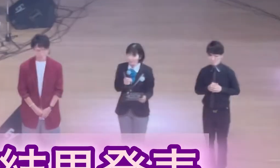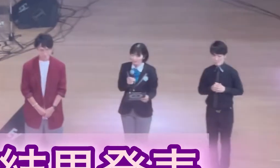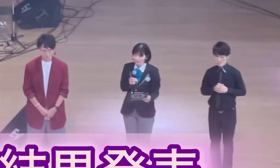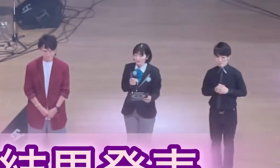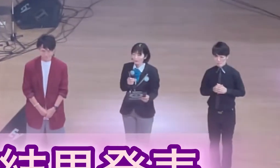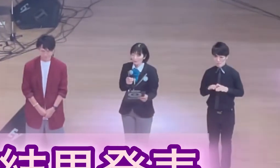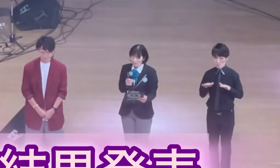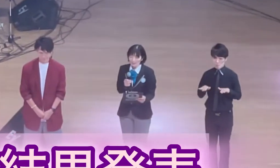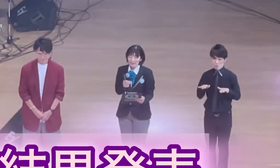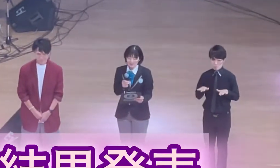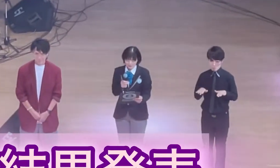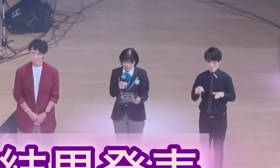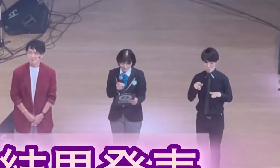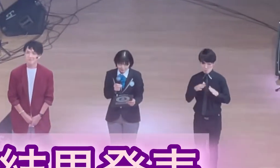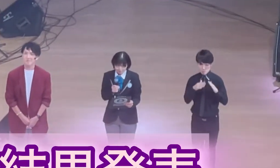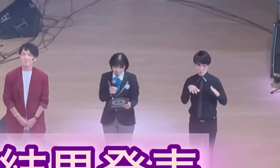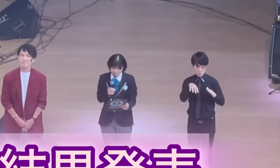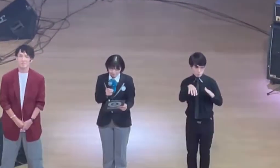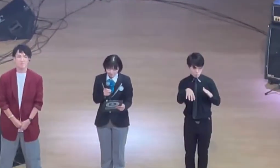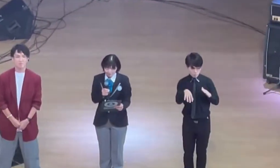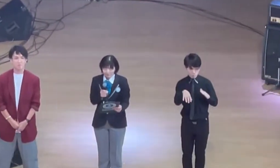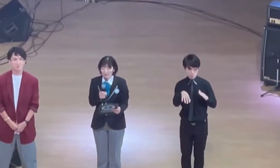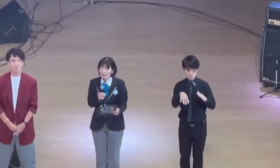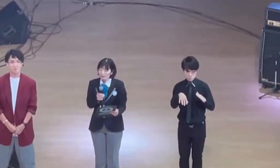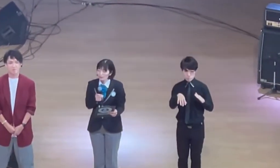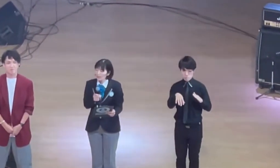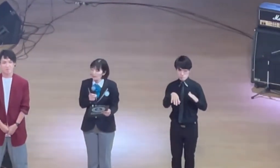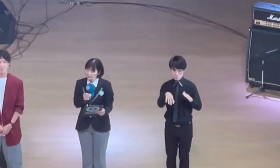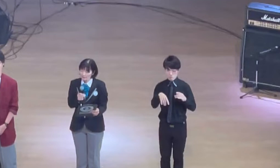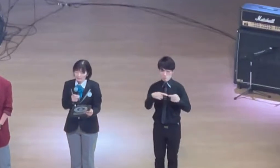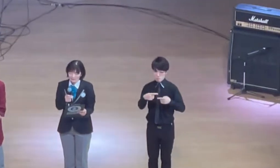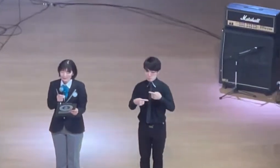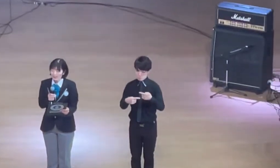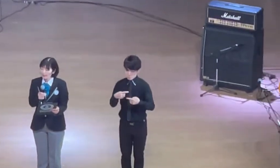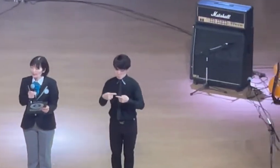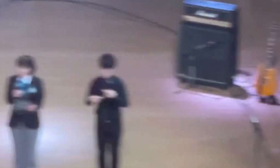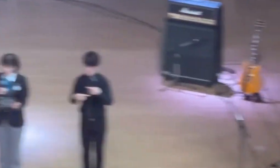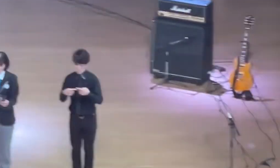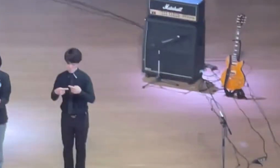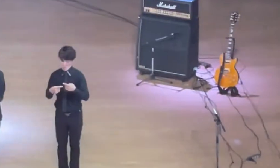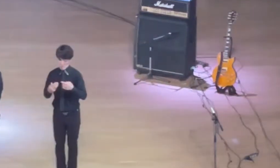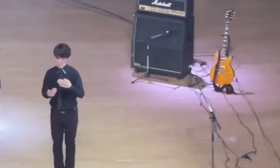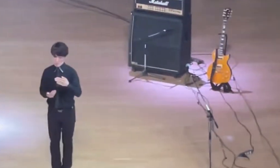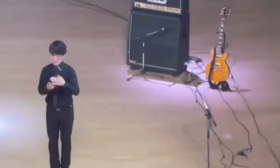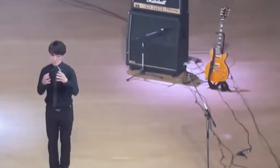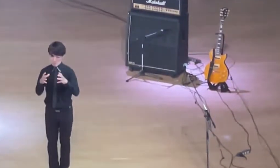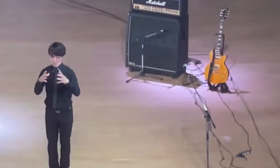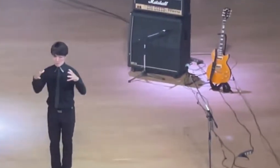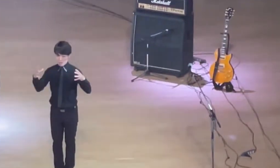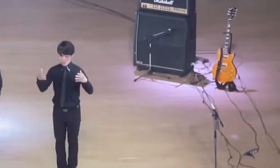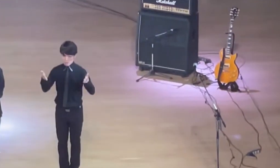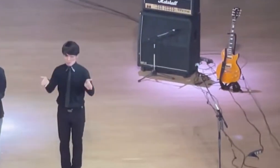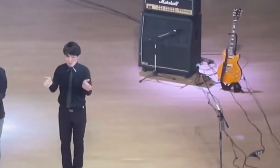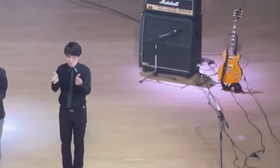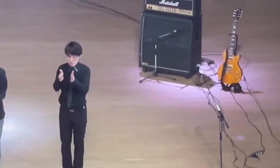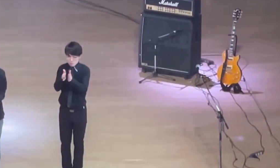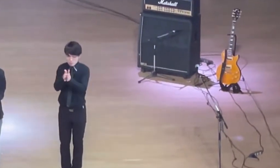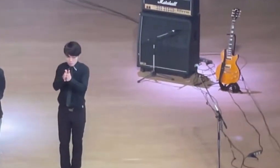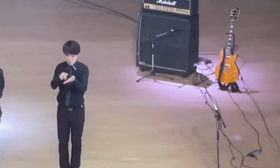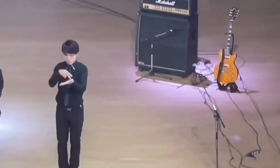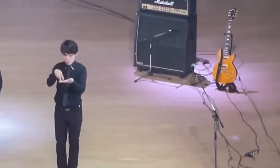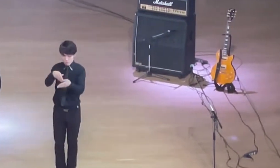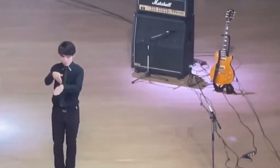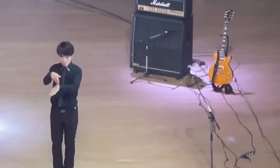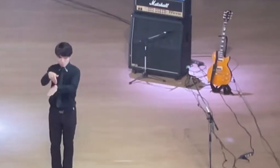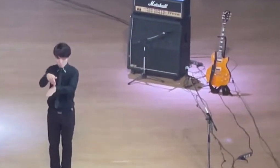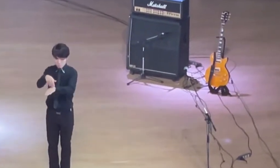本日、この会場で手話最大の融合のダンスレッスンという